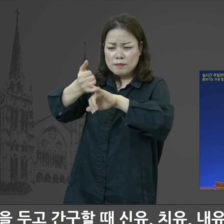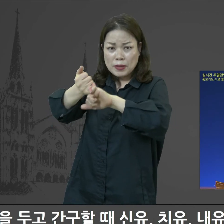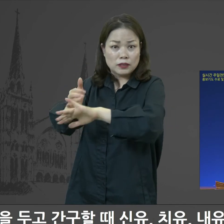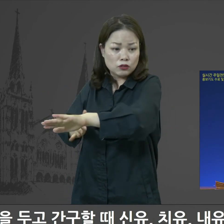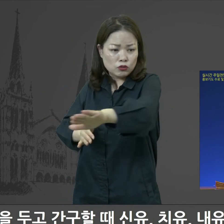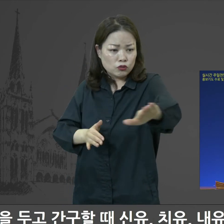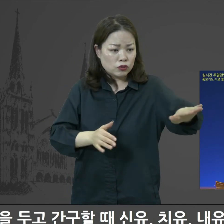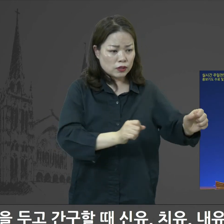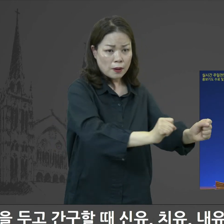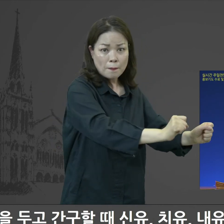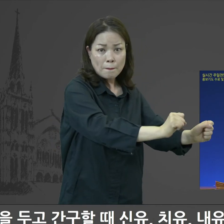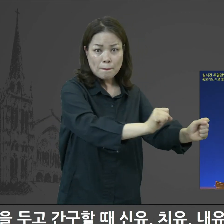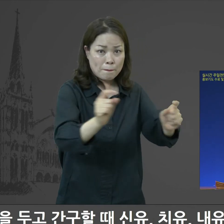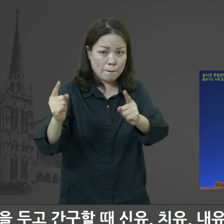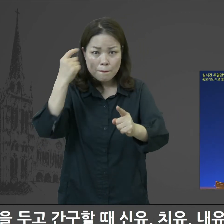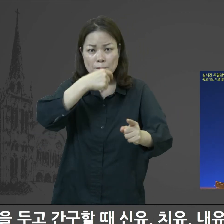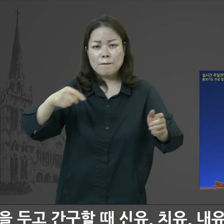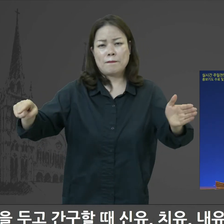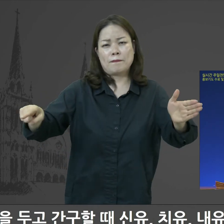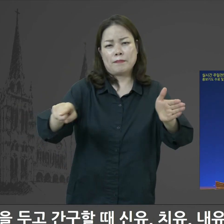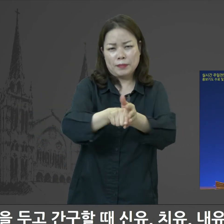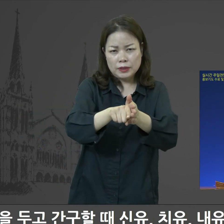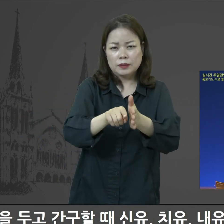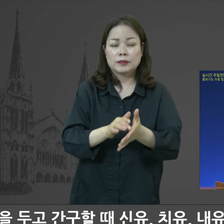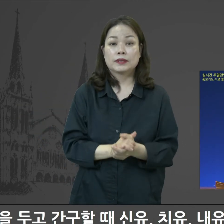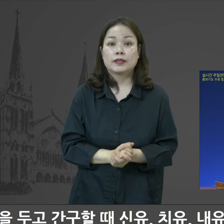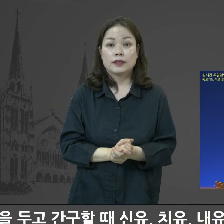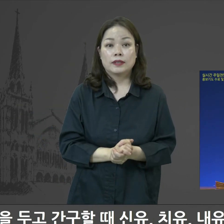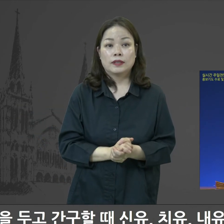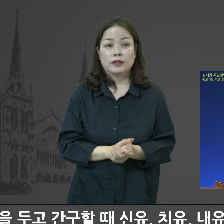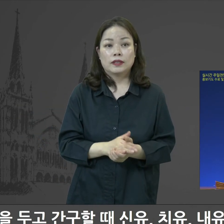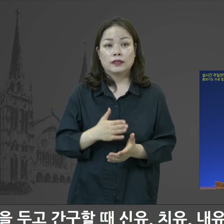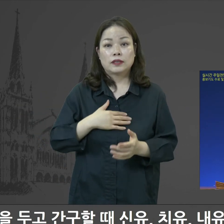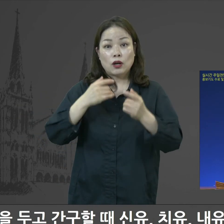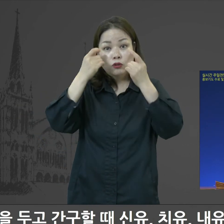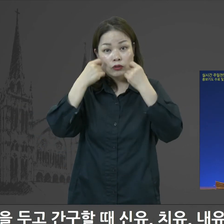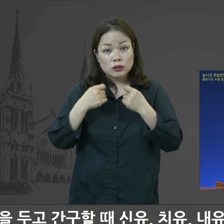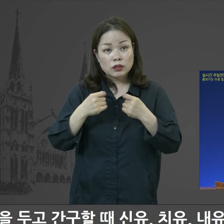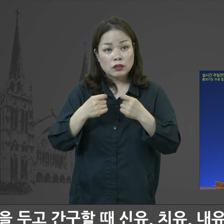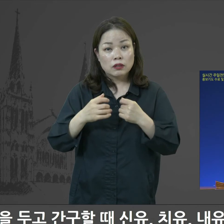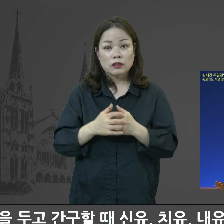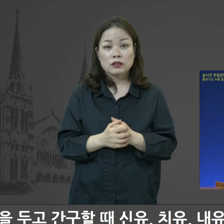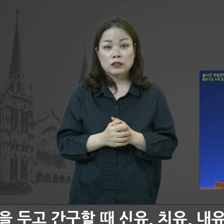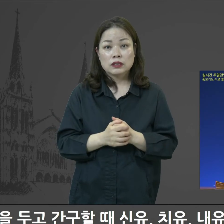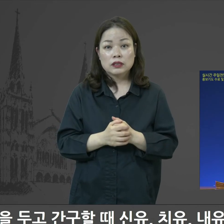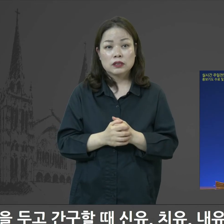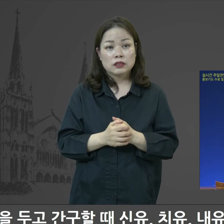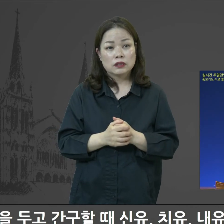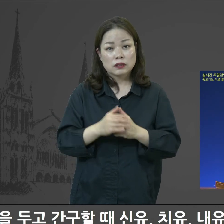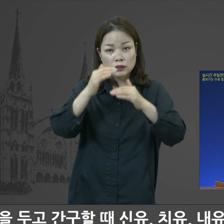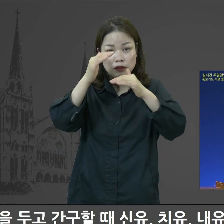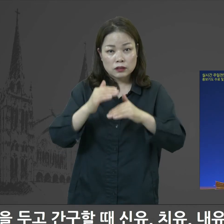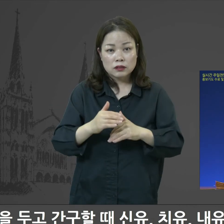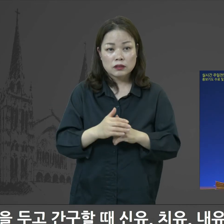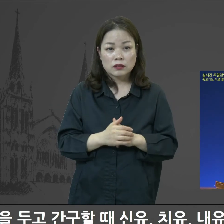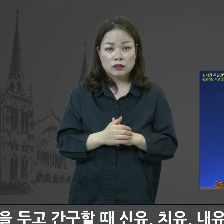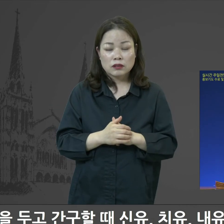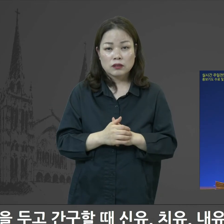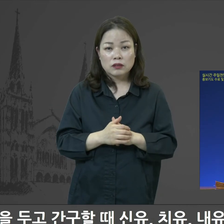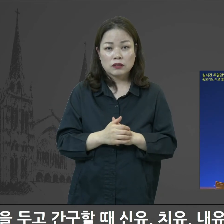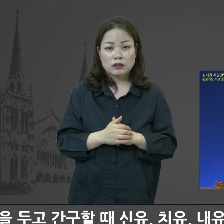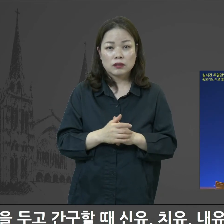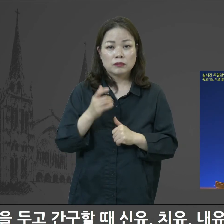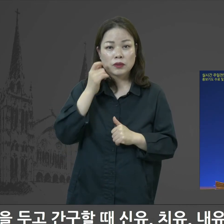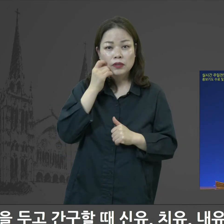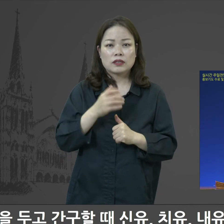우리를 회복시켜 주실 줄로 믿습니다. 제가 우느라 시간을 너무 많이 보내서 뒤에 부분을 많이 다룰 수